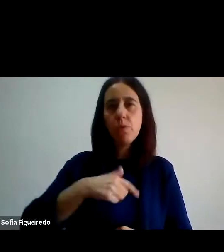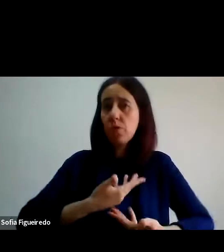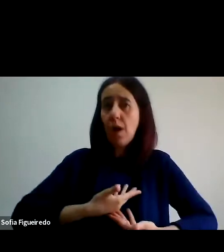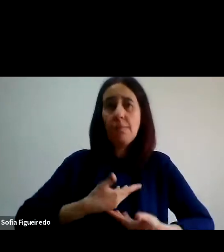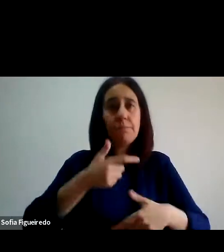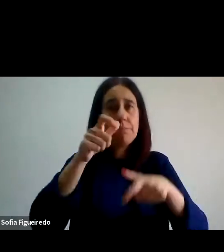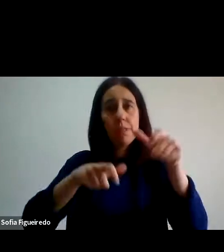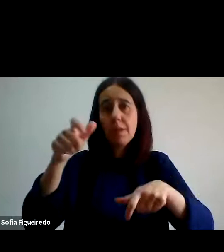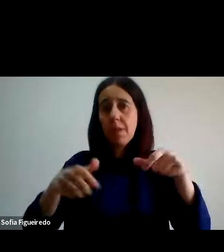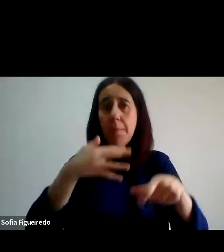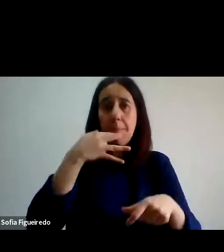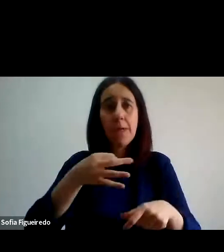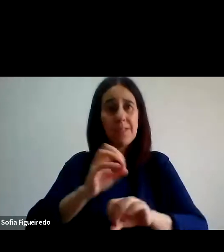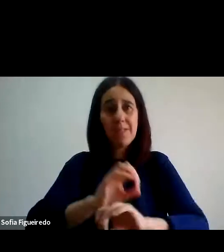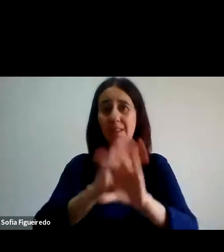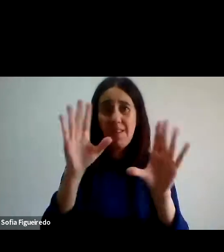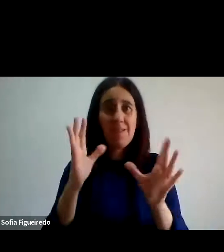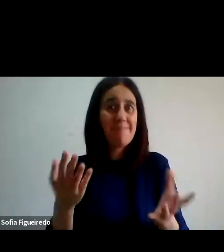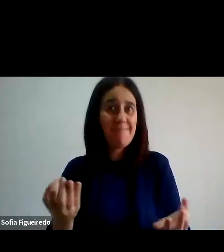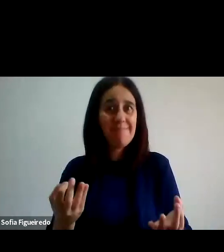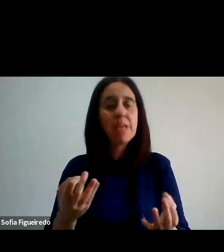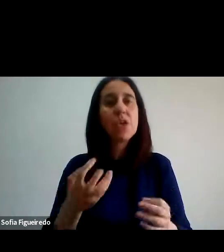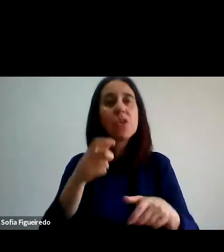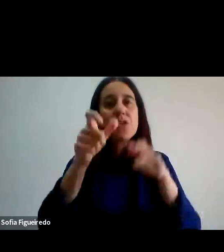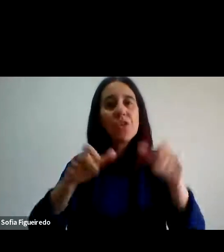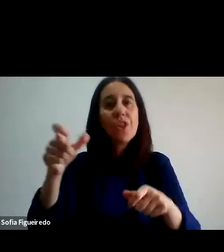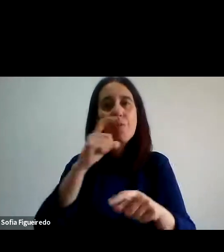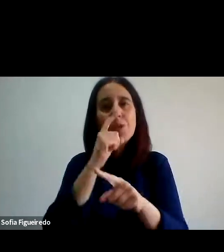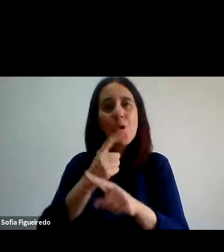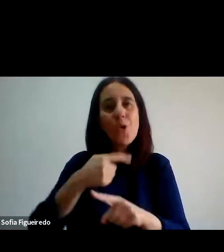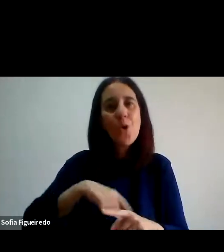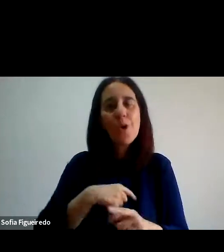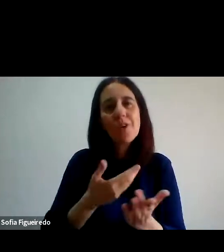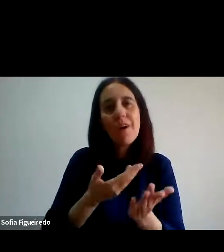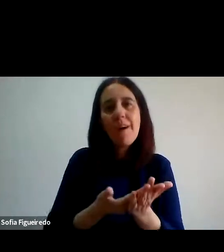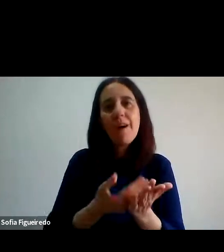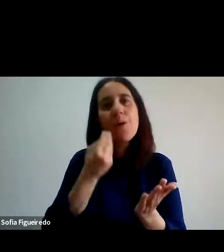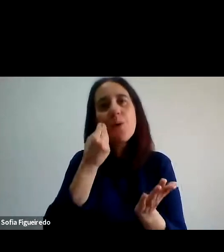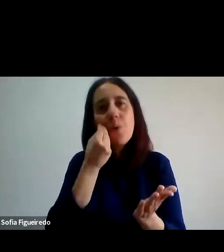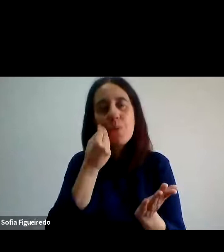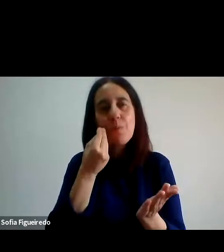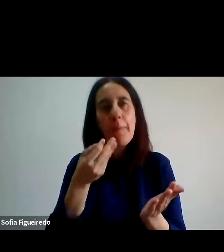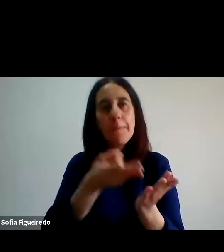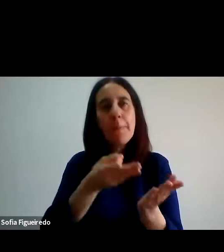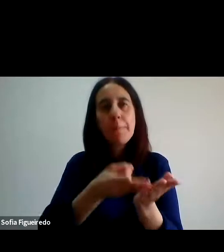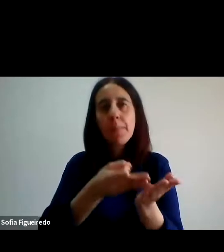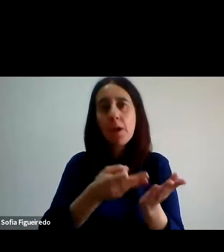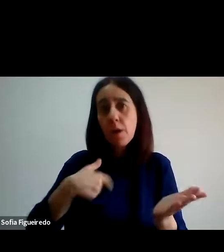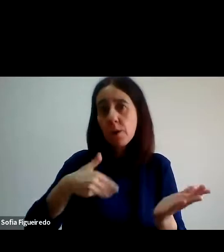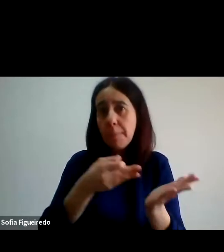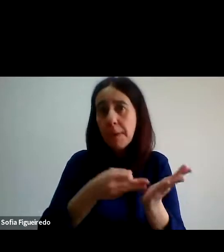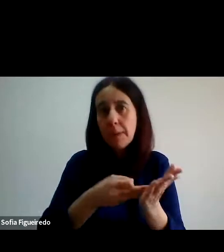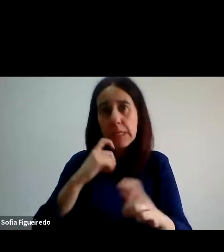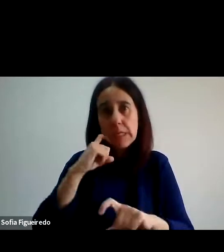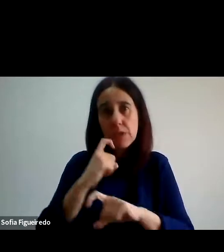isto é absolutamente claro, não é? E, portanto, somos cidadãos, mas ao mesmo tempo somos consumidores. Ora, como consumidores, nós somos cada vez mais exigentes.